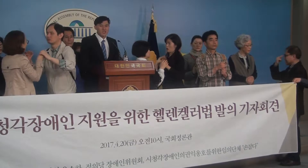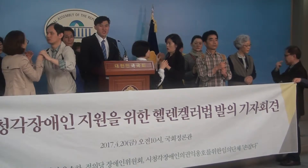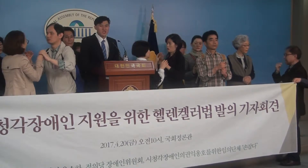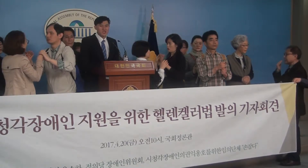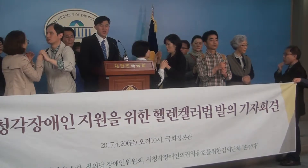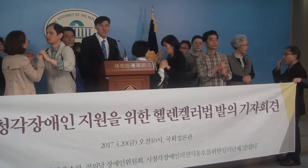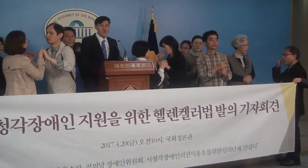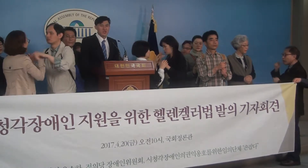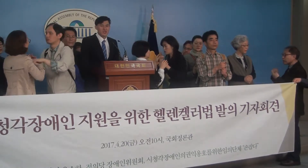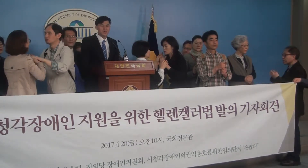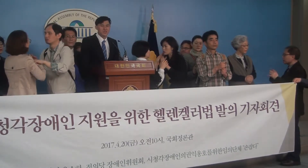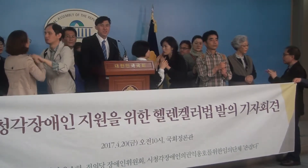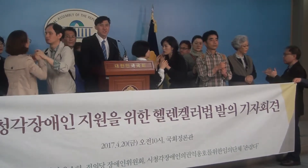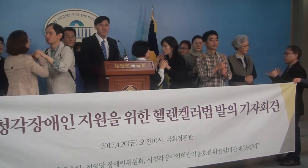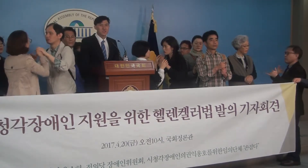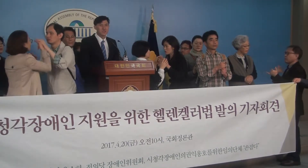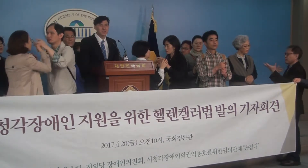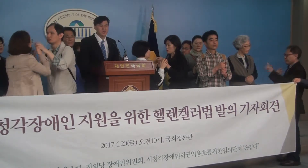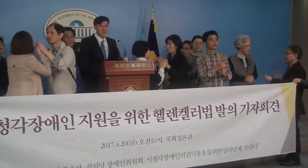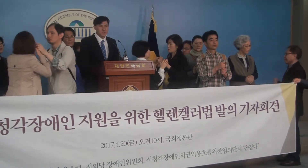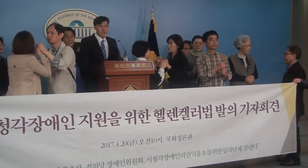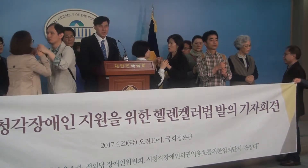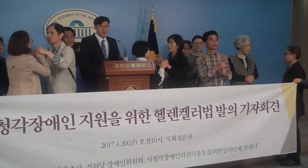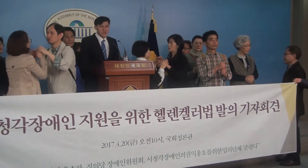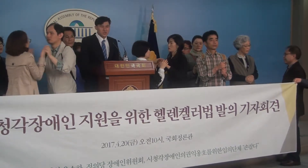시청각장애에 대해서는 알지 못하는 것 같습니다.